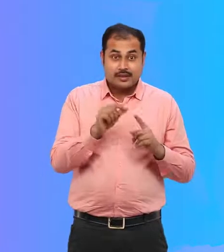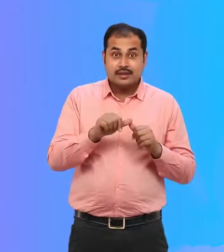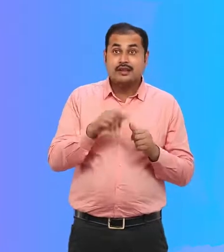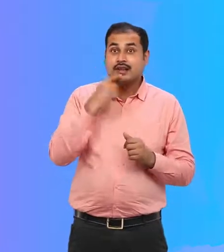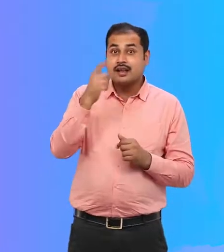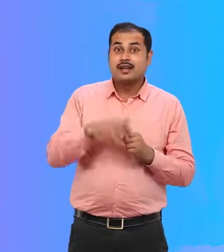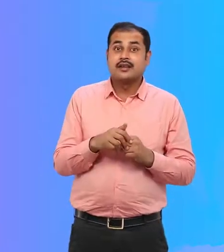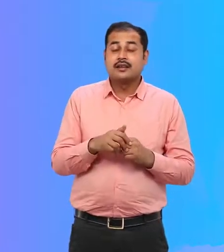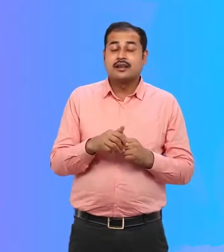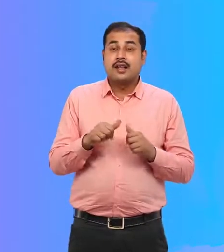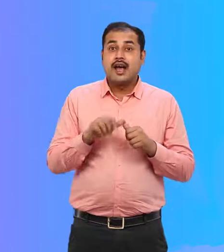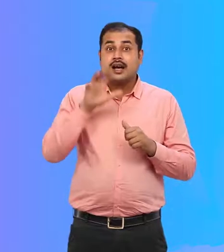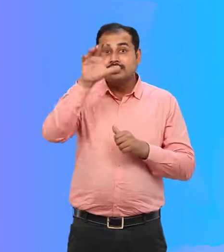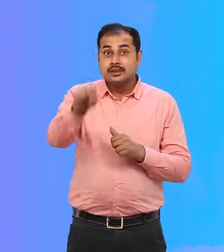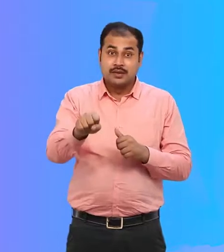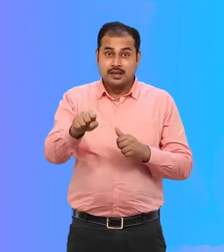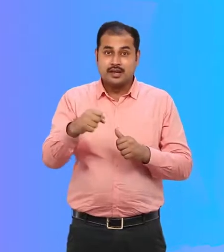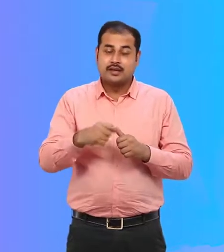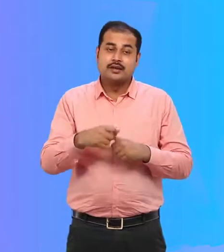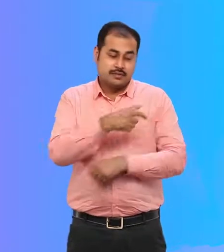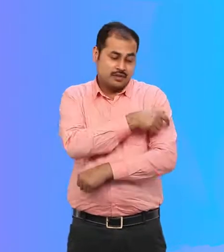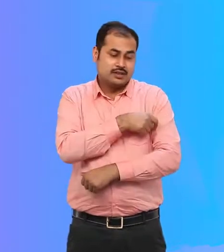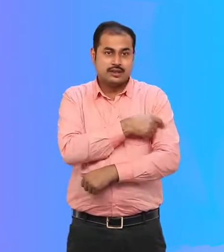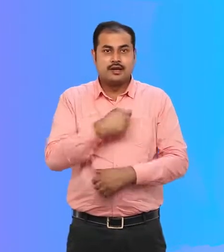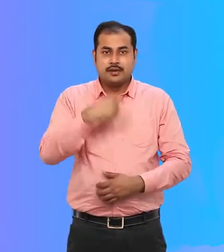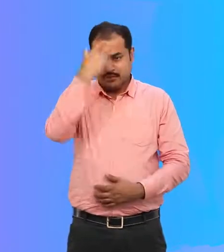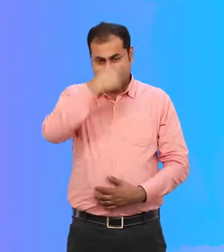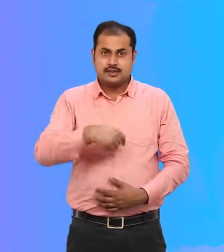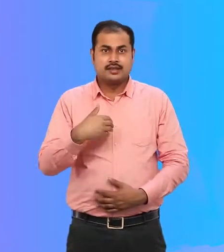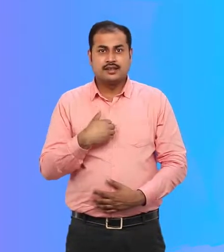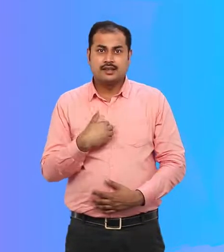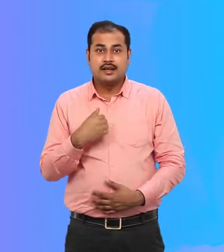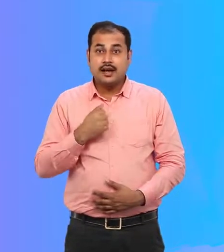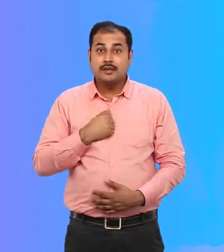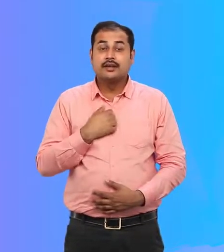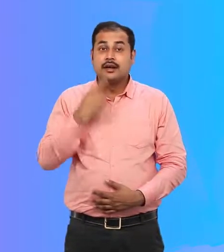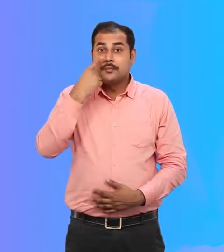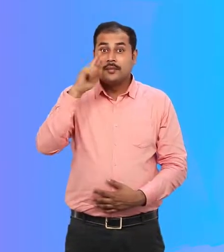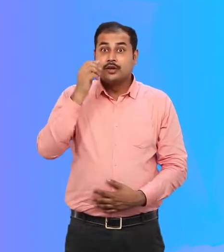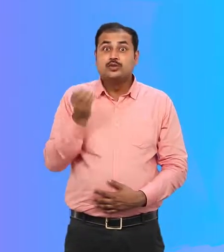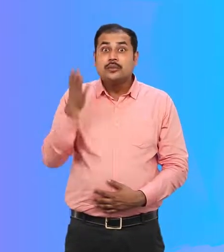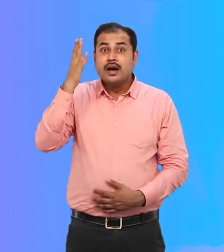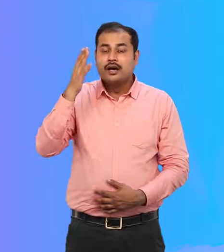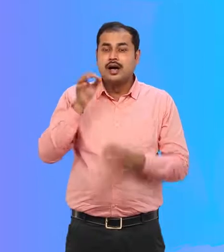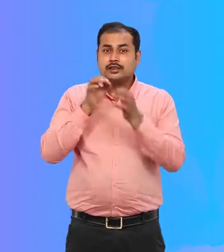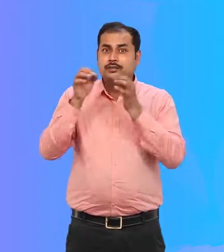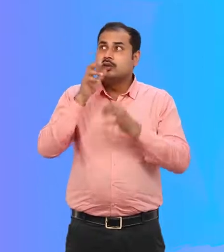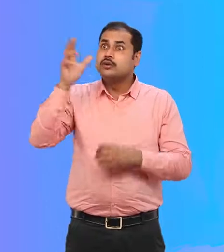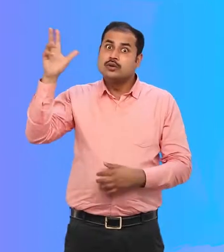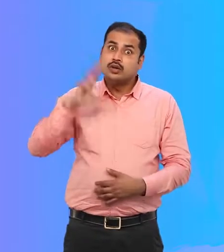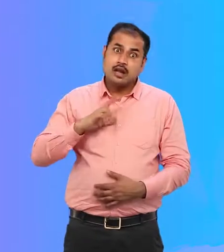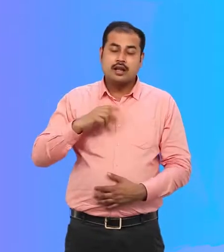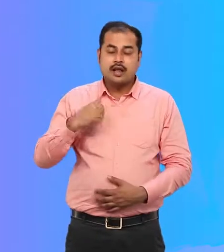कि प्रिया कहती है मैं समझता हूं और मैं समझ गई कि मम्मी